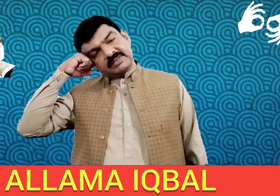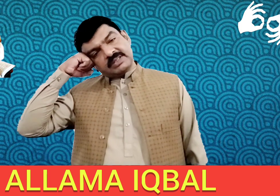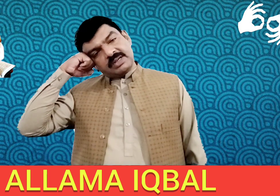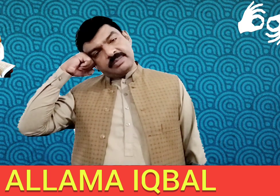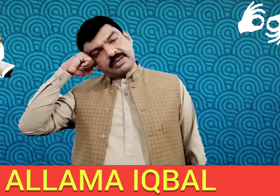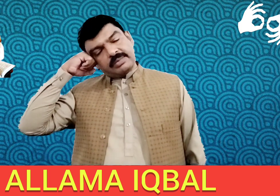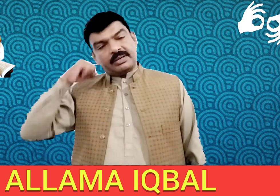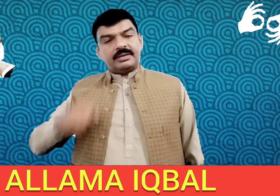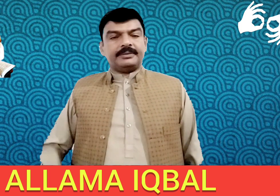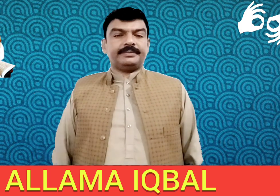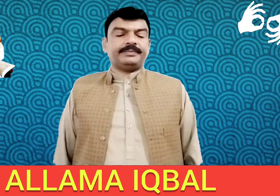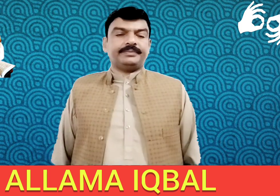अल्लामा